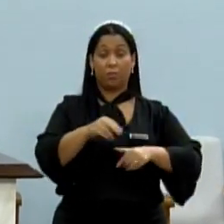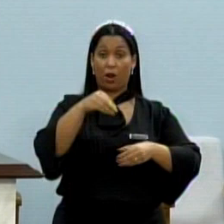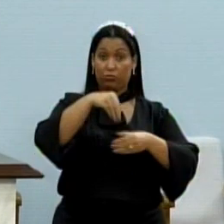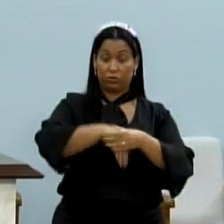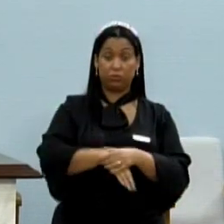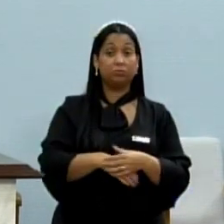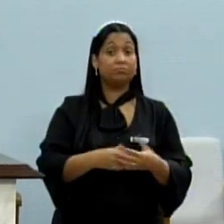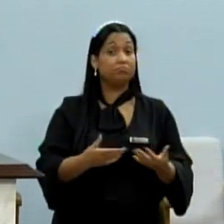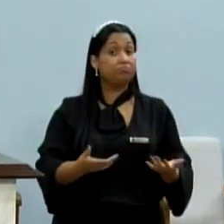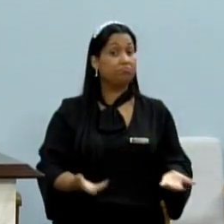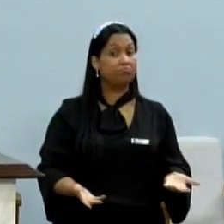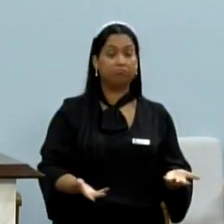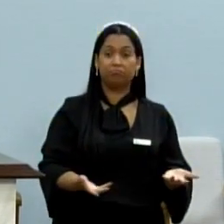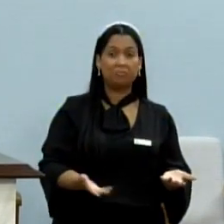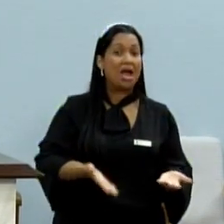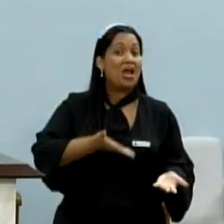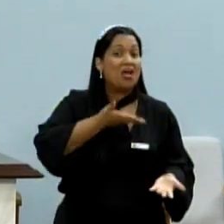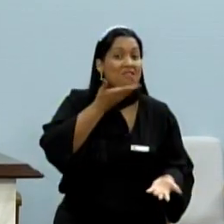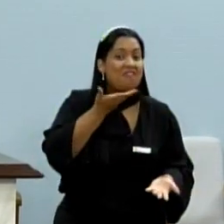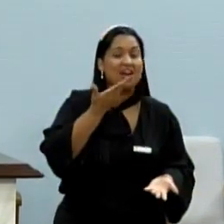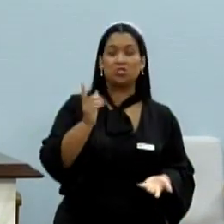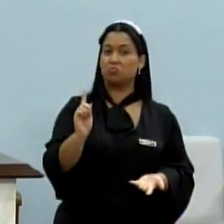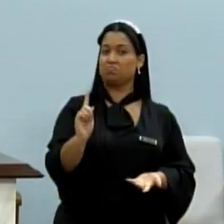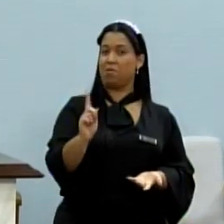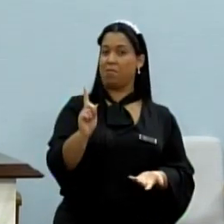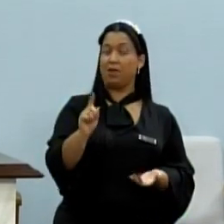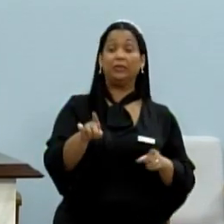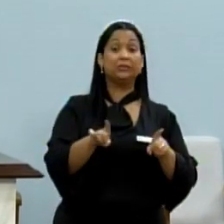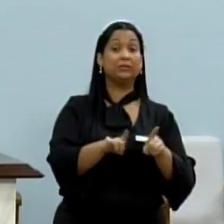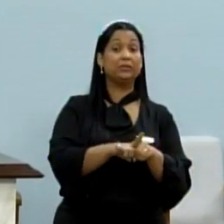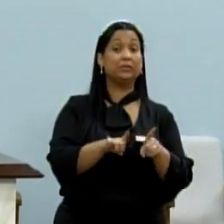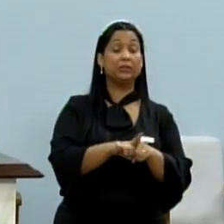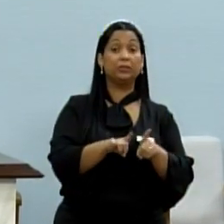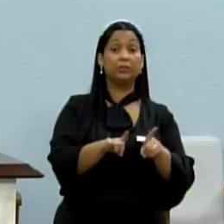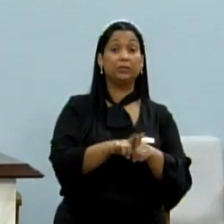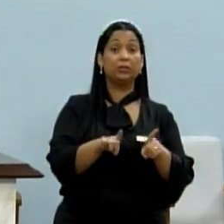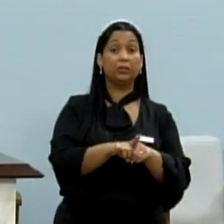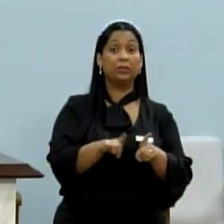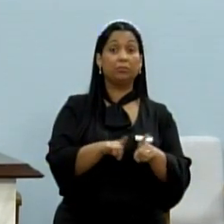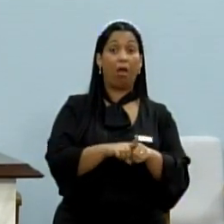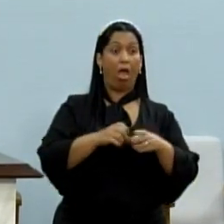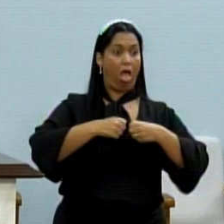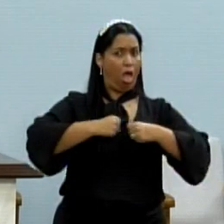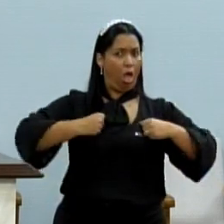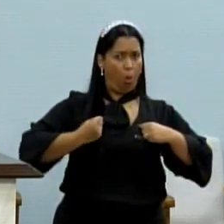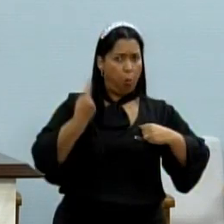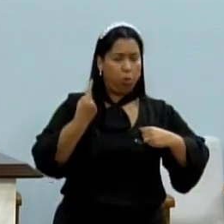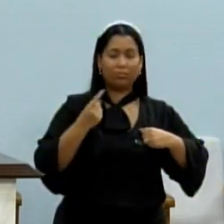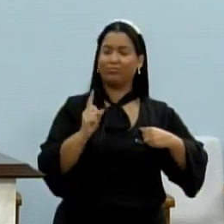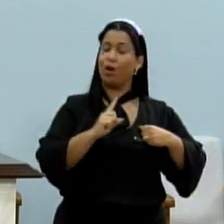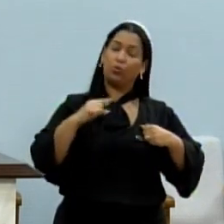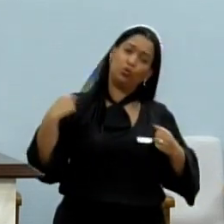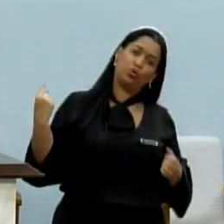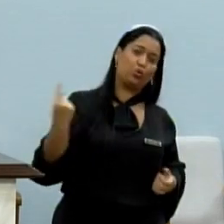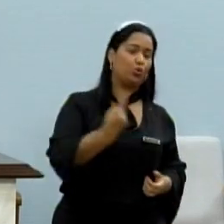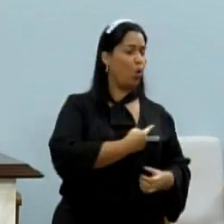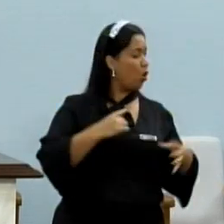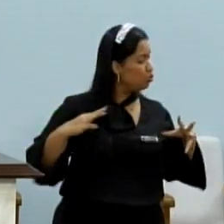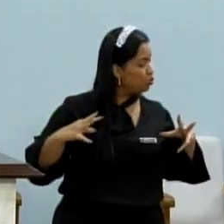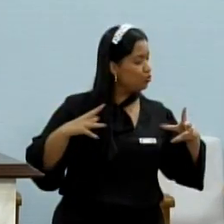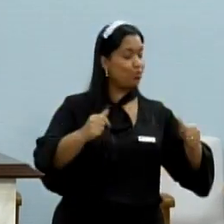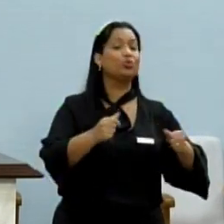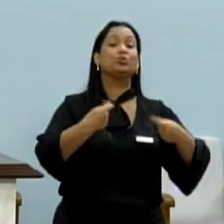ele não é uma jornada fácil e não é uma jornada de um único herói, Todos nós precisamos